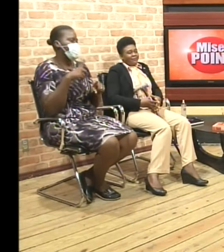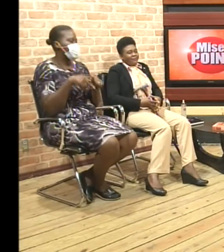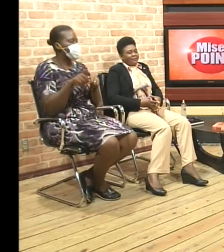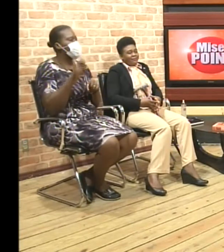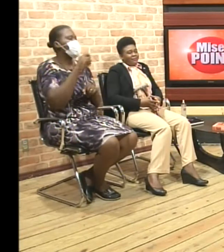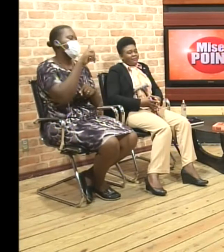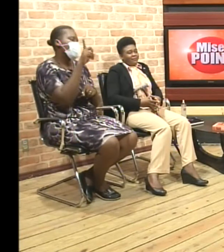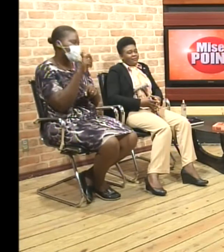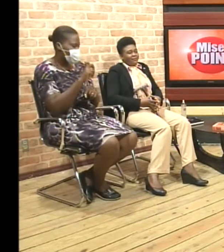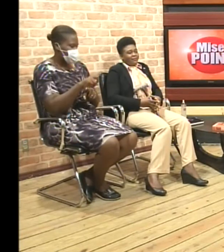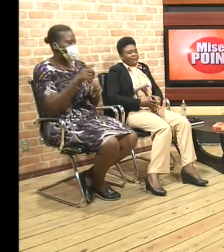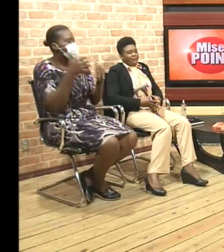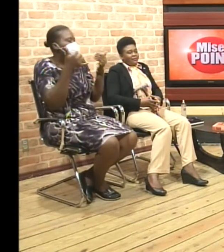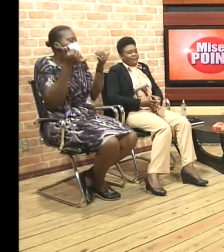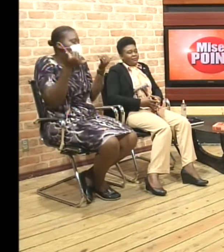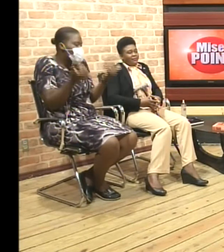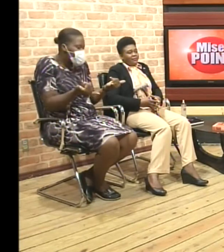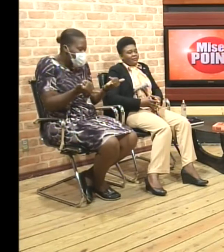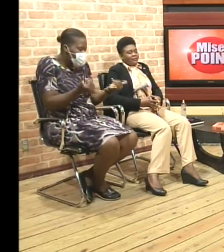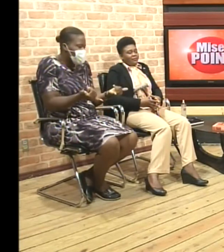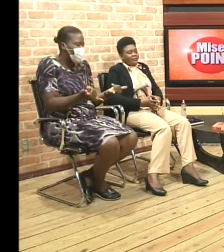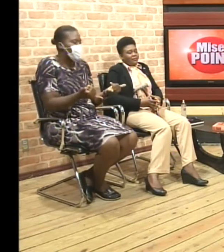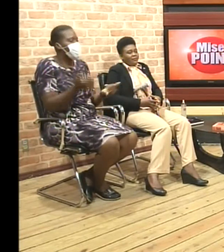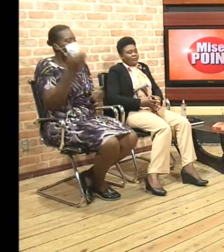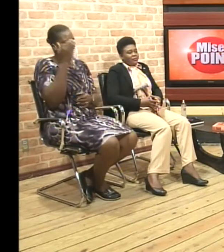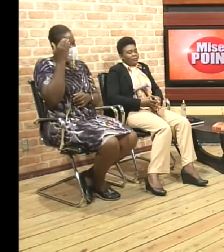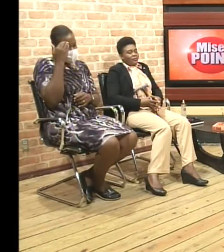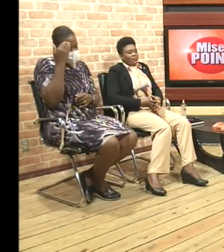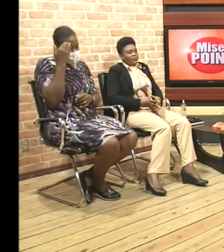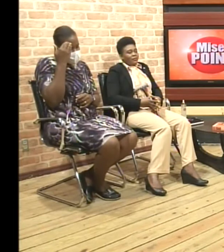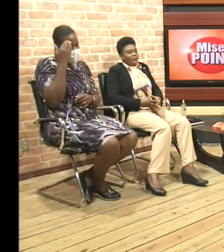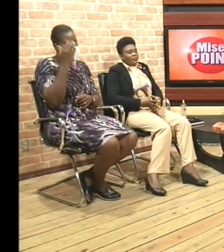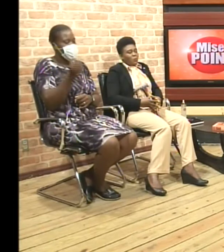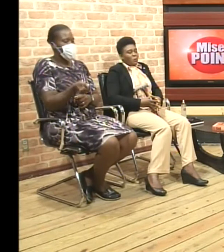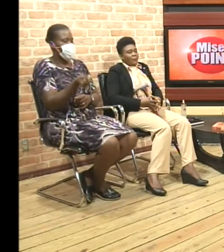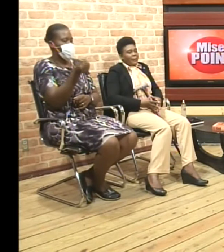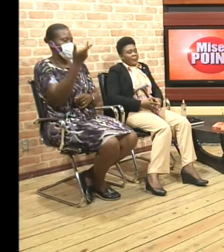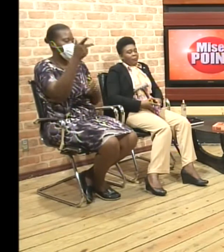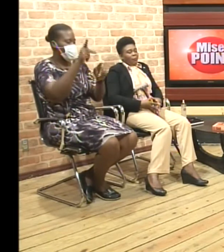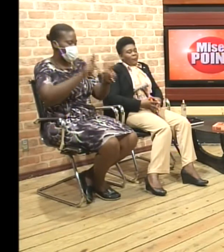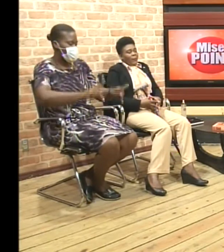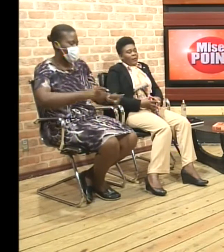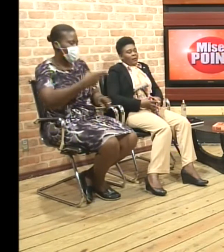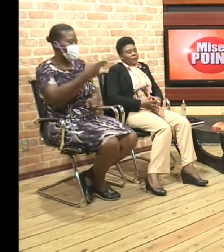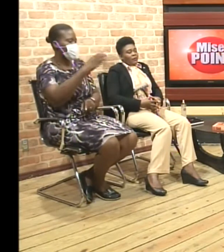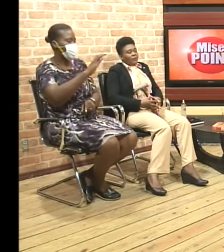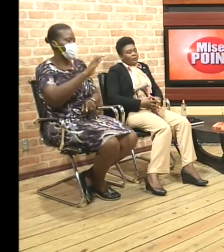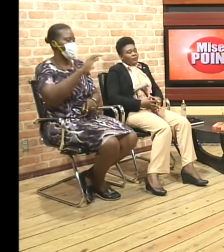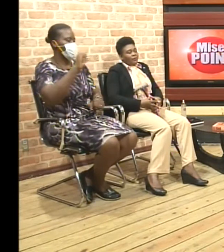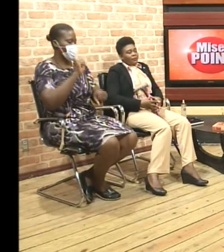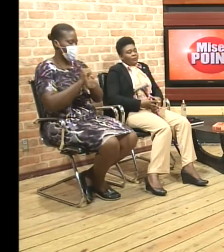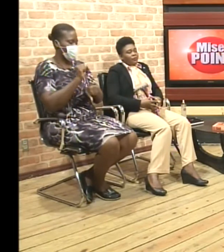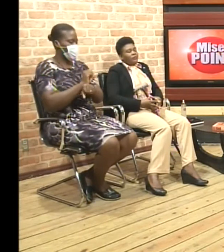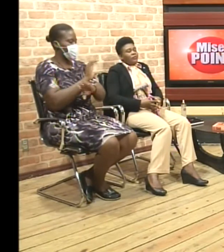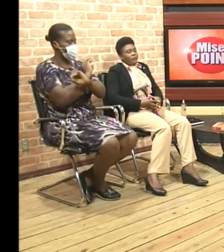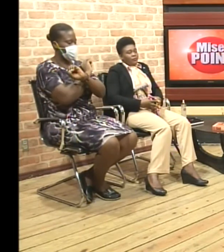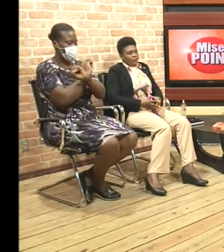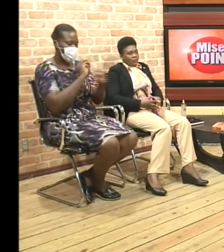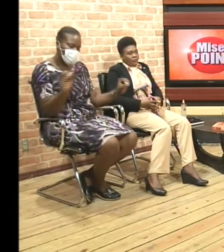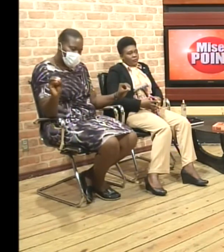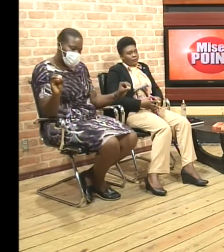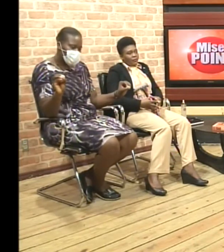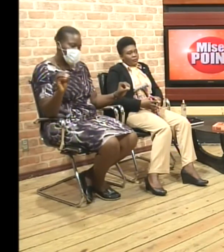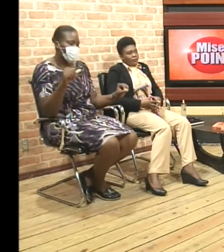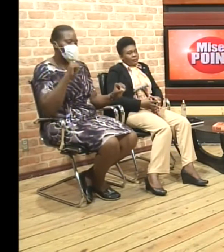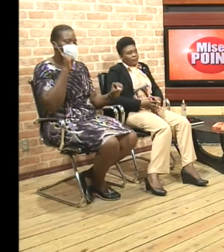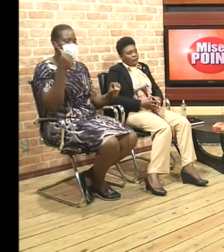manière systématique on va connaître que voilà gagne ensemble de monde a besoin spéciaux qui pas travail qui pas trop pour cap diriger pour